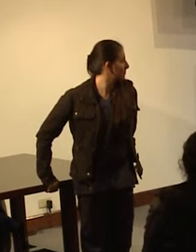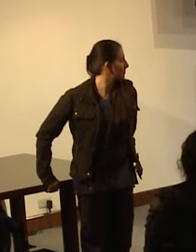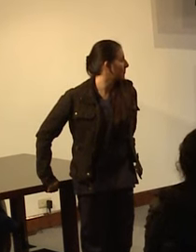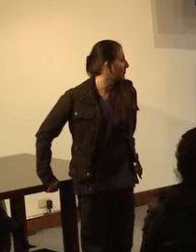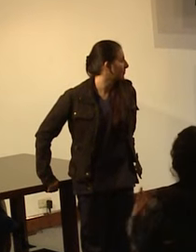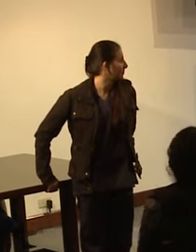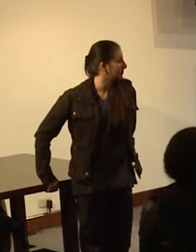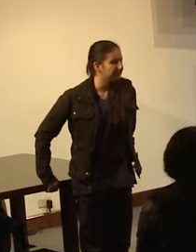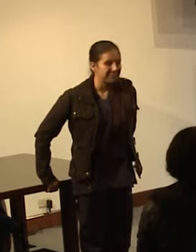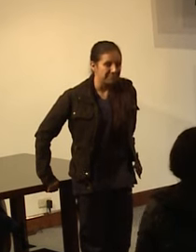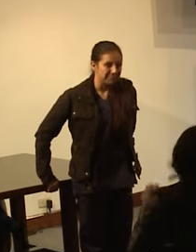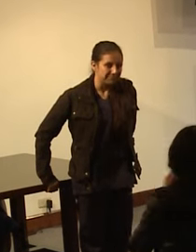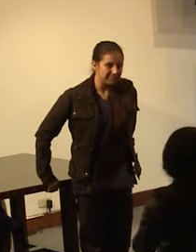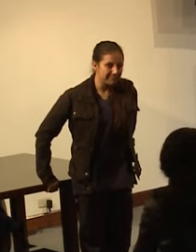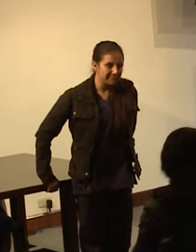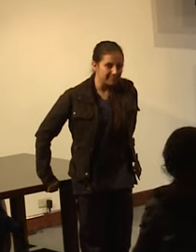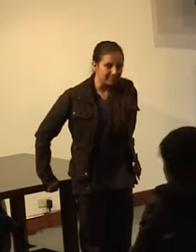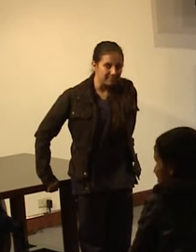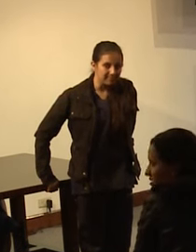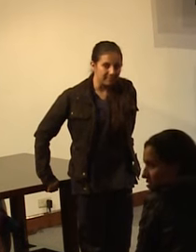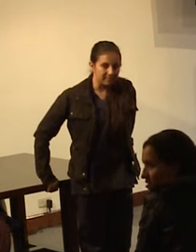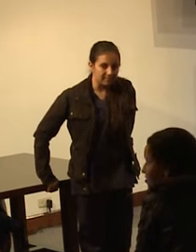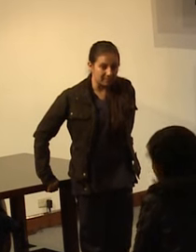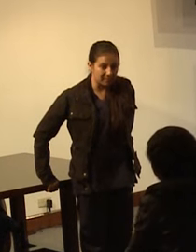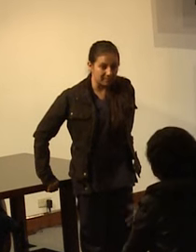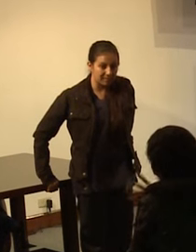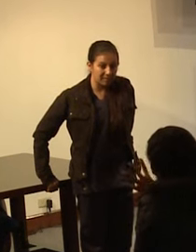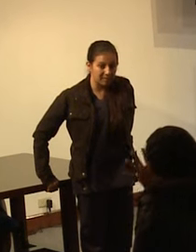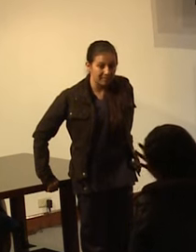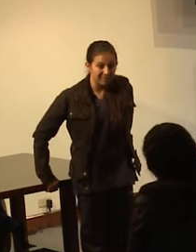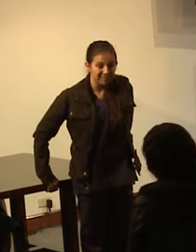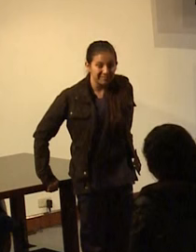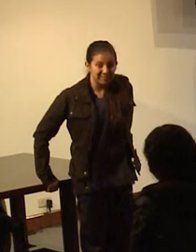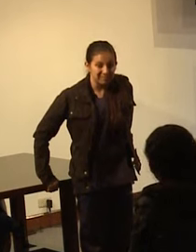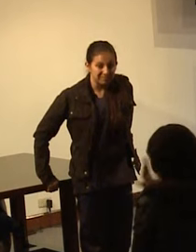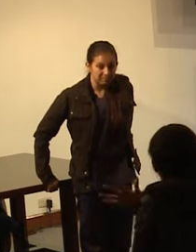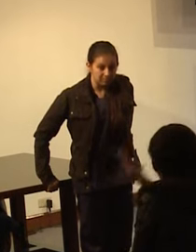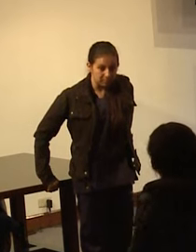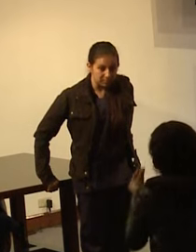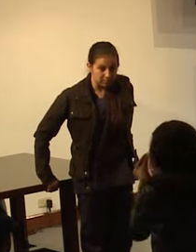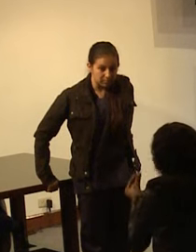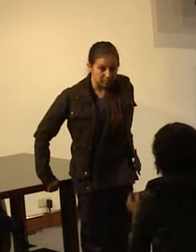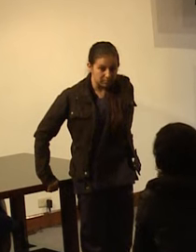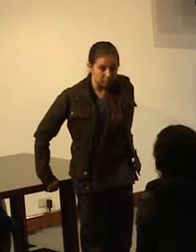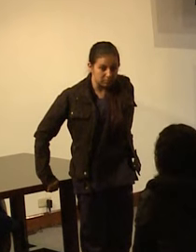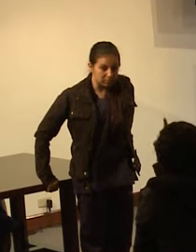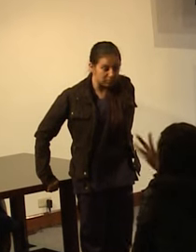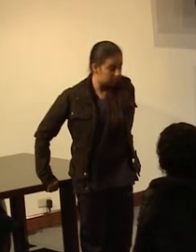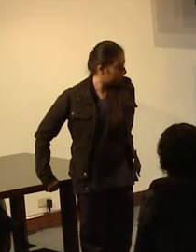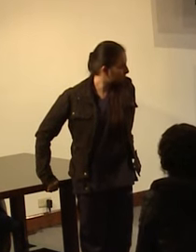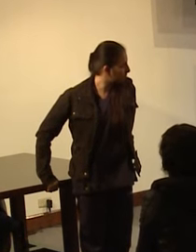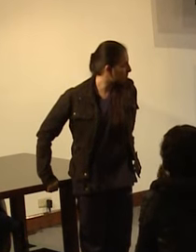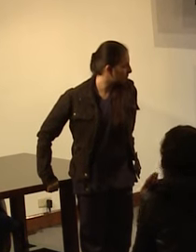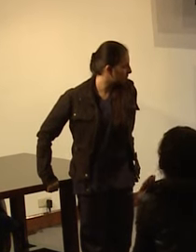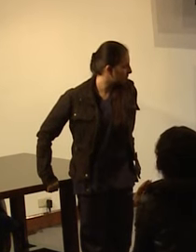Pregunte más. Porque le dijo árboles, hay varios, hay